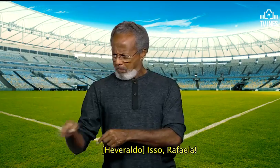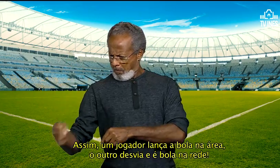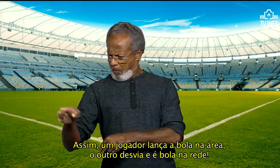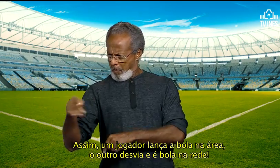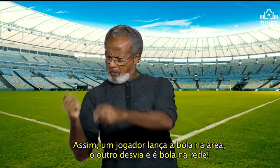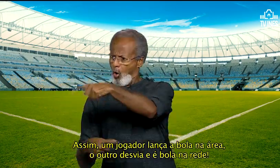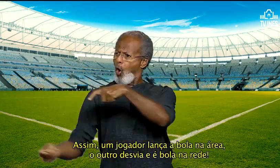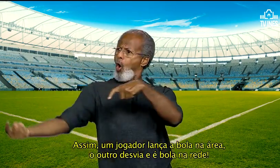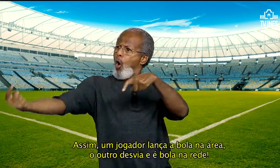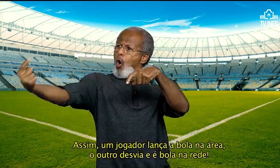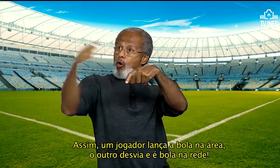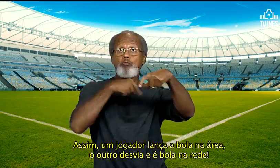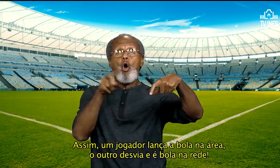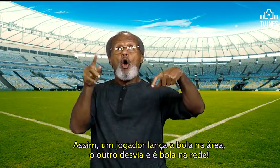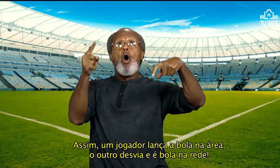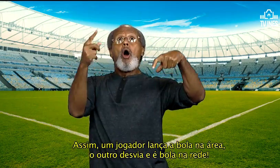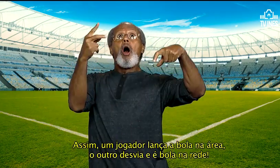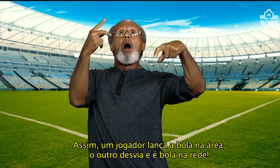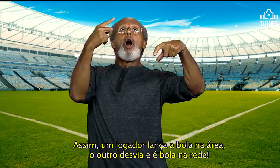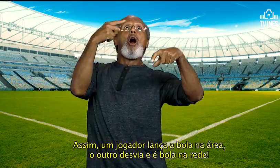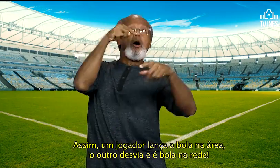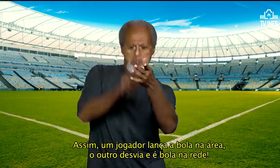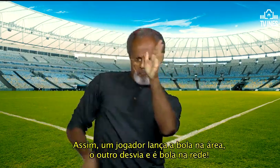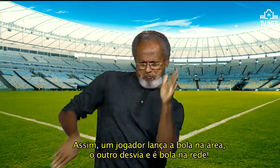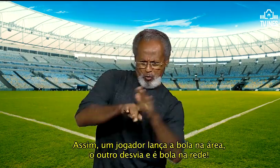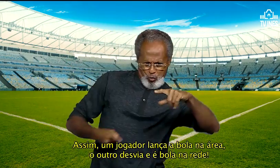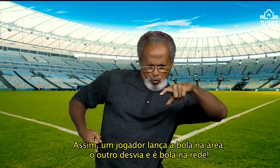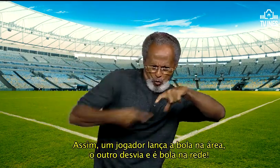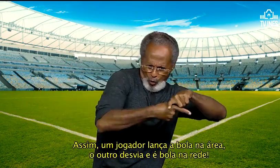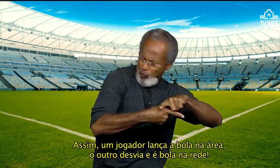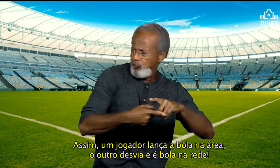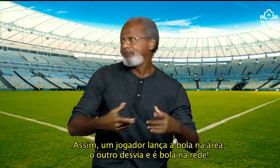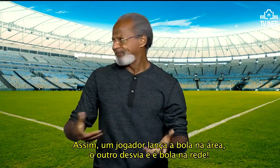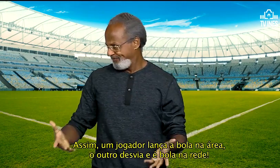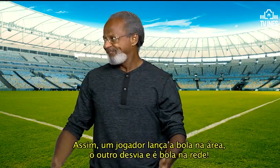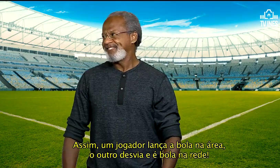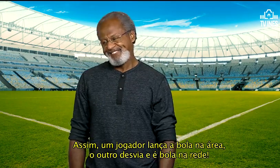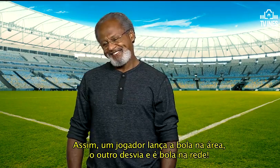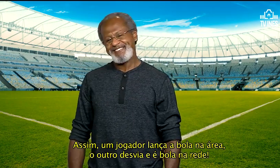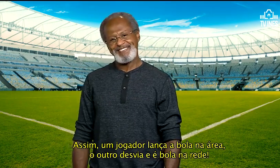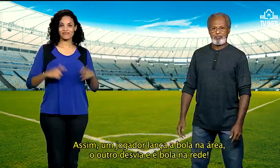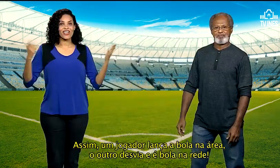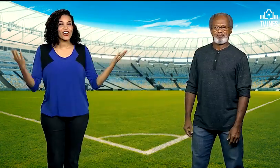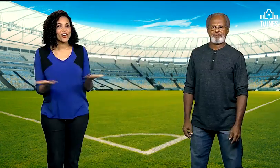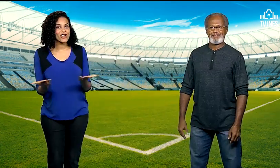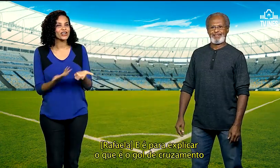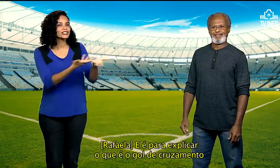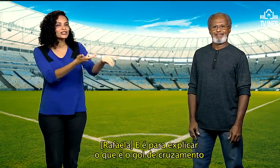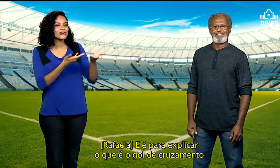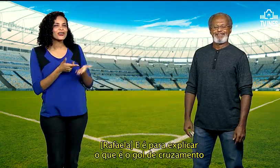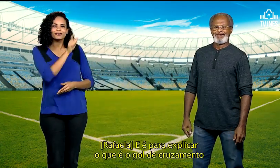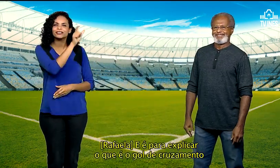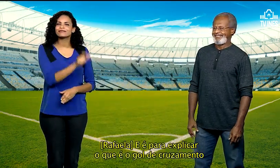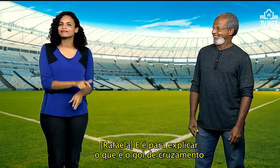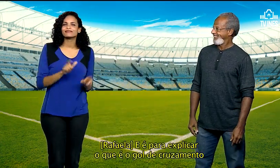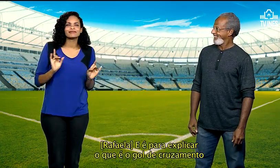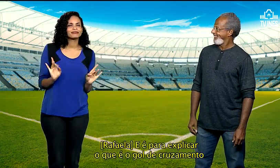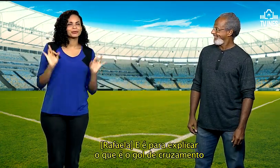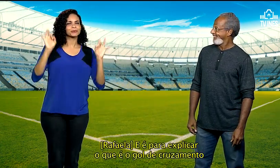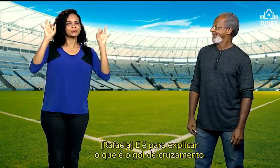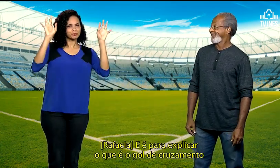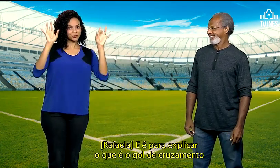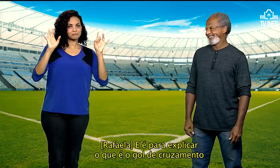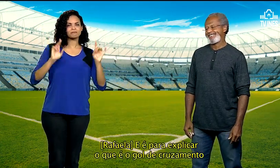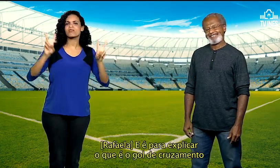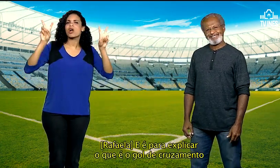Rafaela. Assim, um jogador lança a bola na área, o outro desvia e é bola na rede. E é pra explicar o que